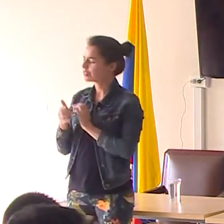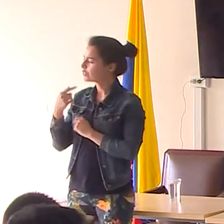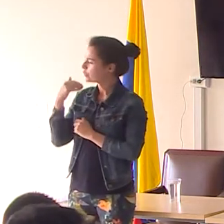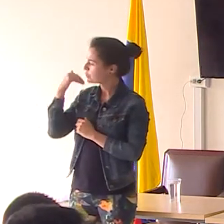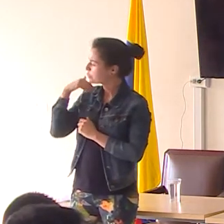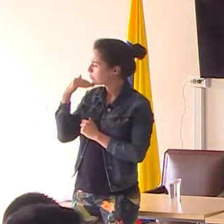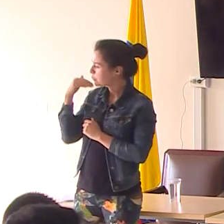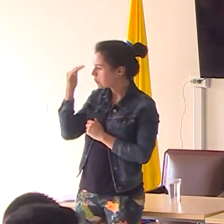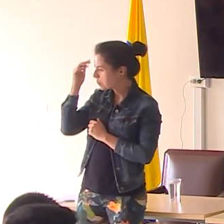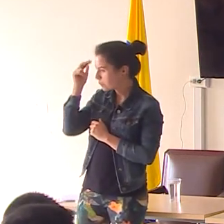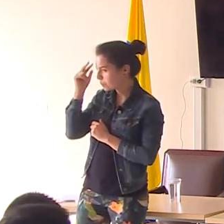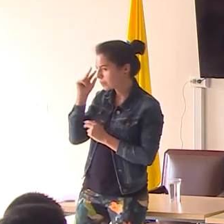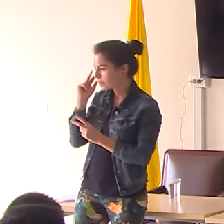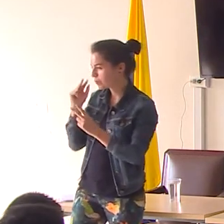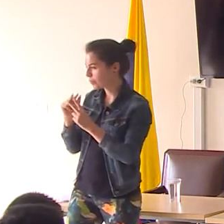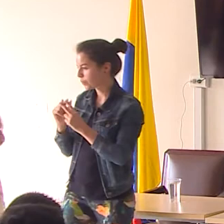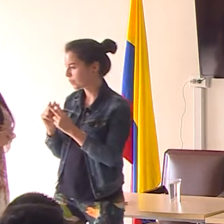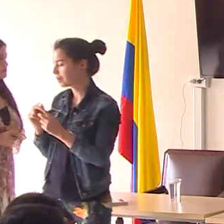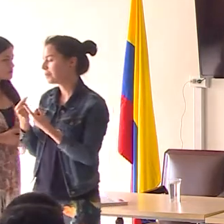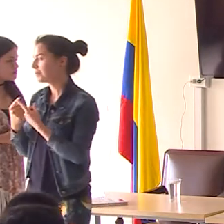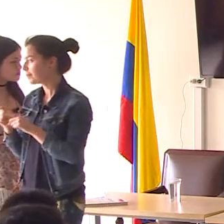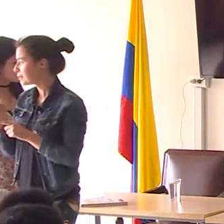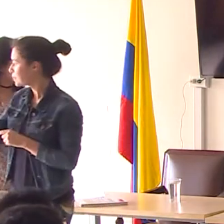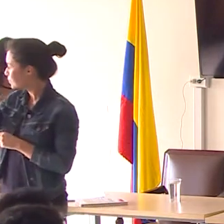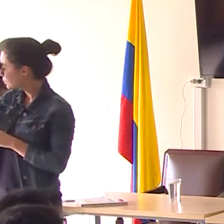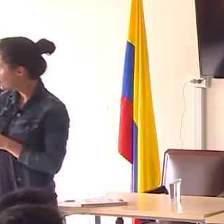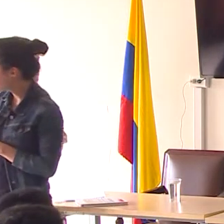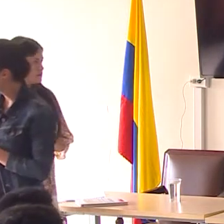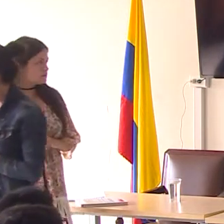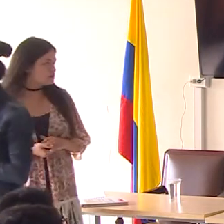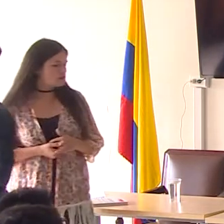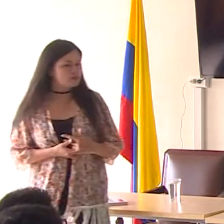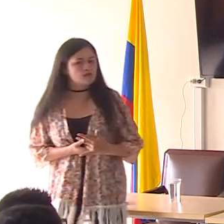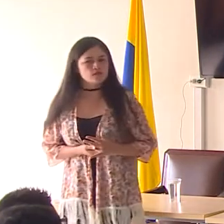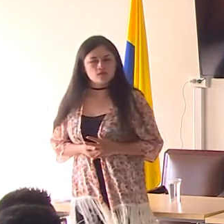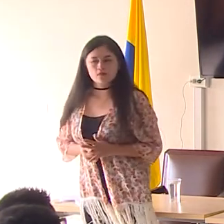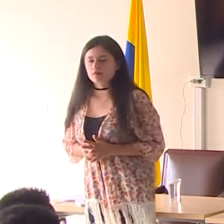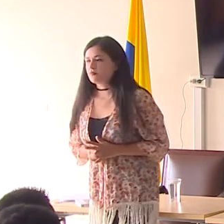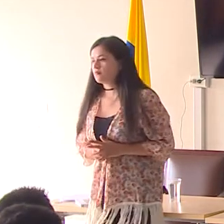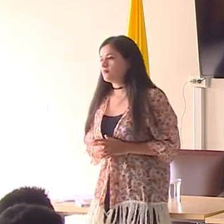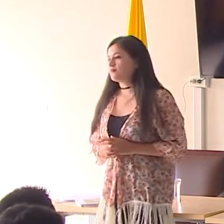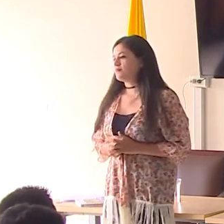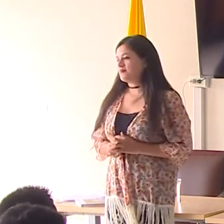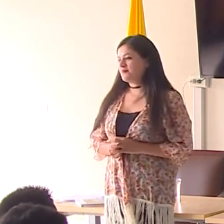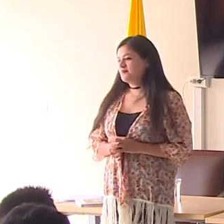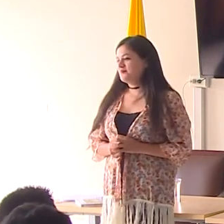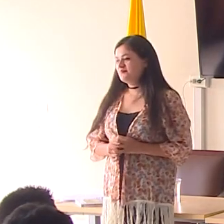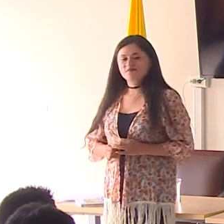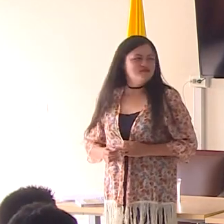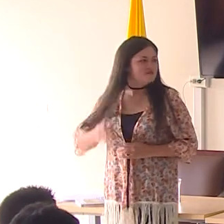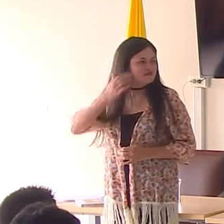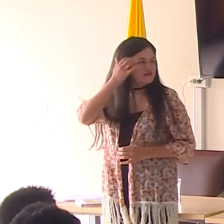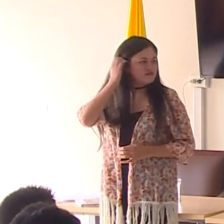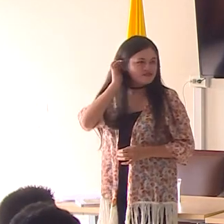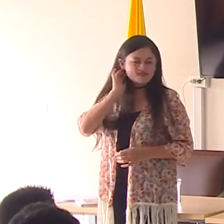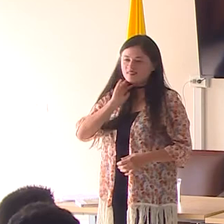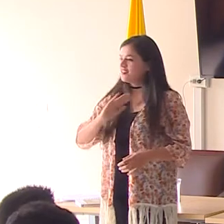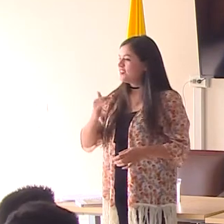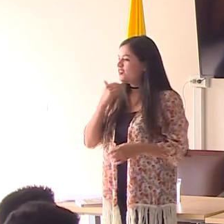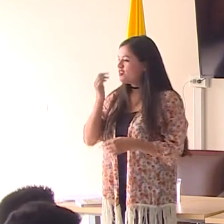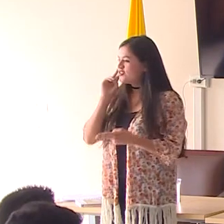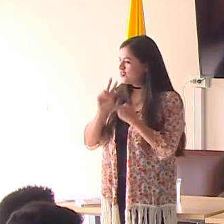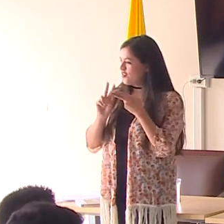ustedes conocen pero en soacha todo lo que es ciudad verde es un ejemplo digamos de lo que significa esa apropiación